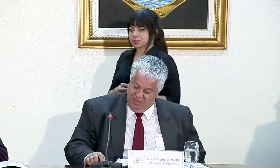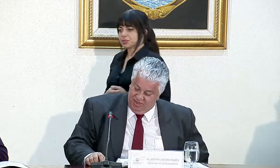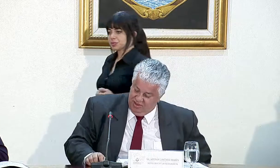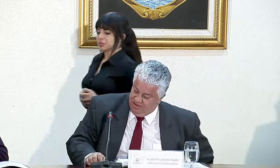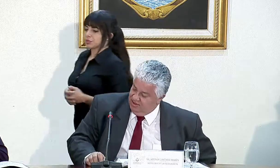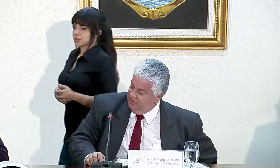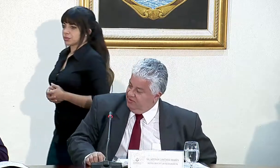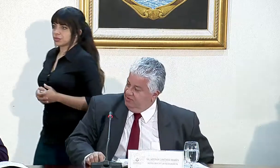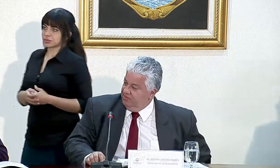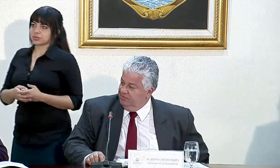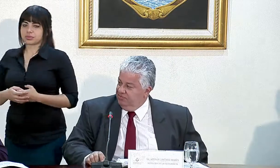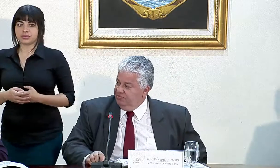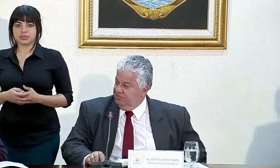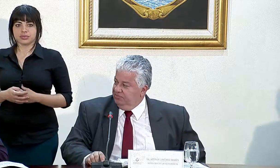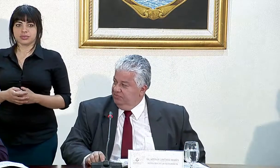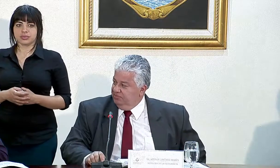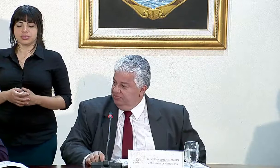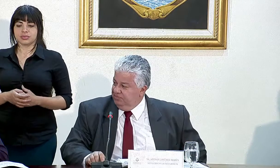Sí, Jessica.